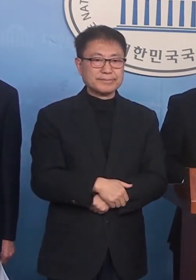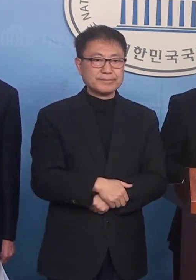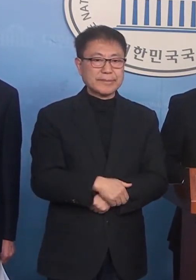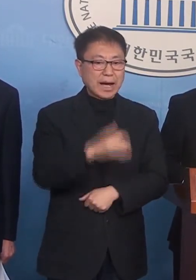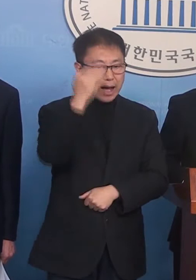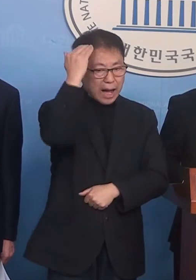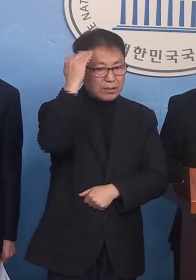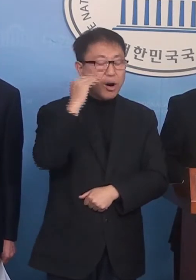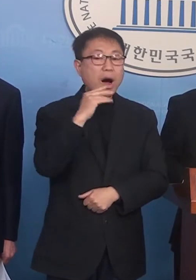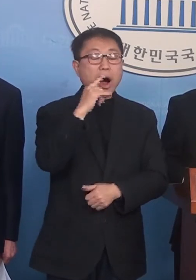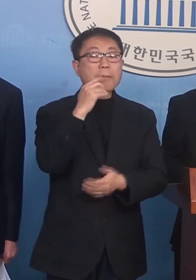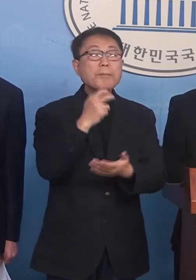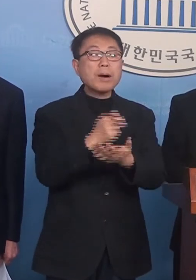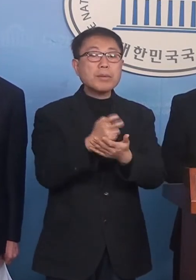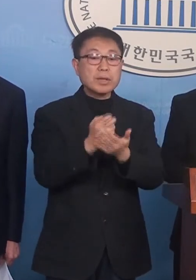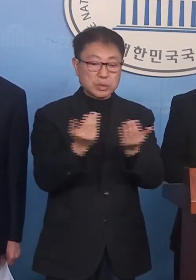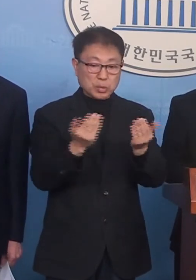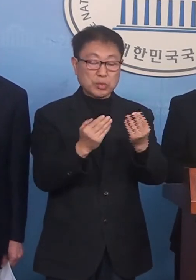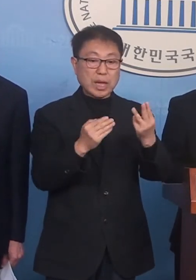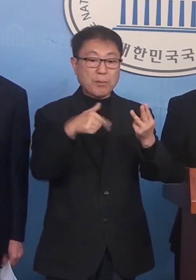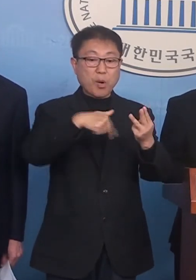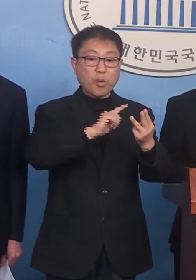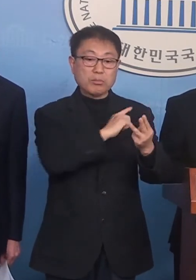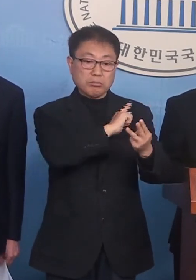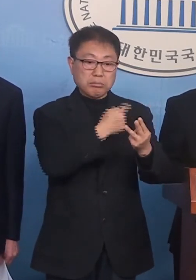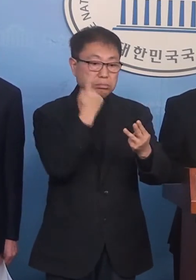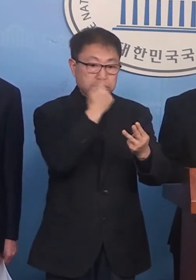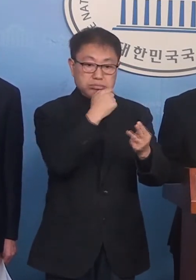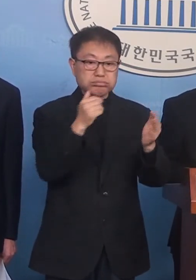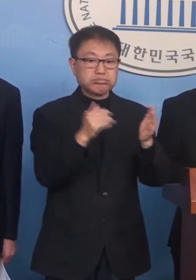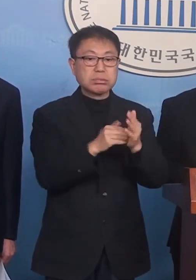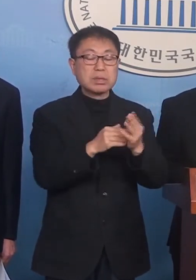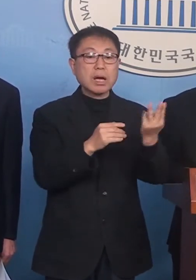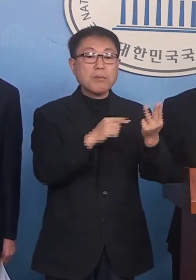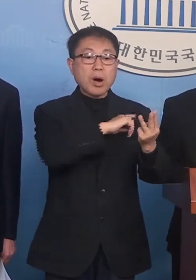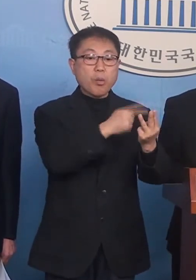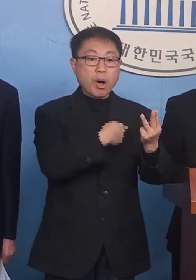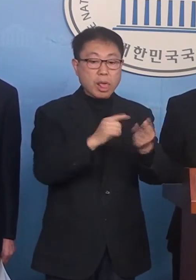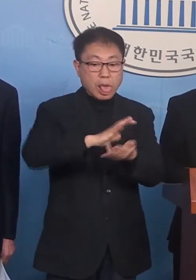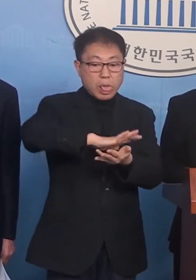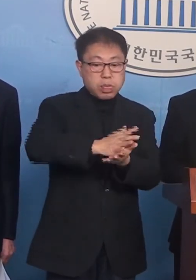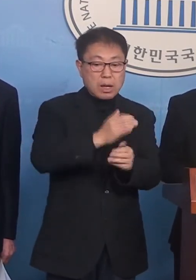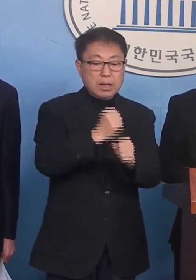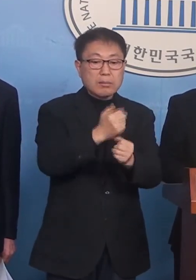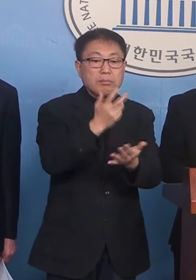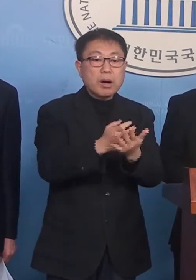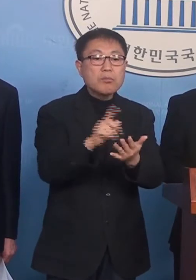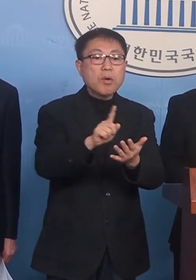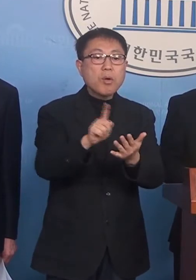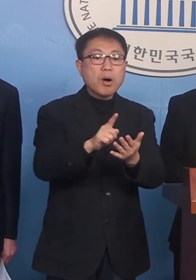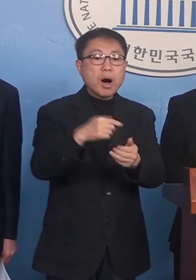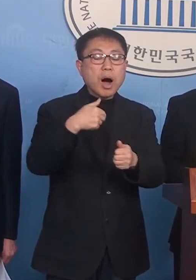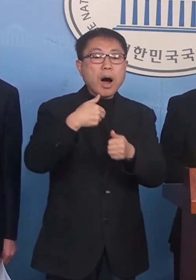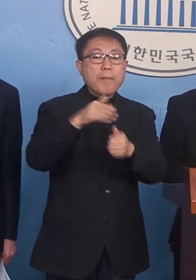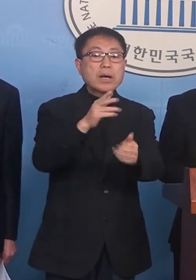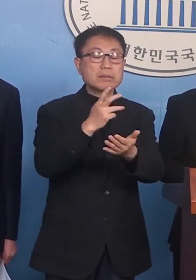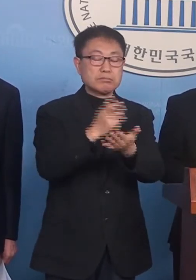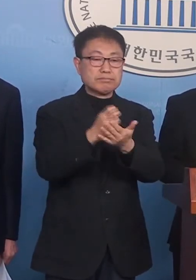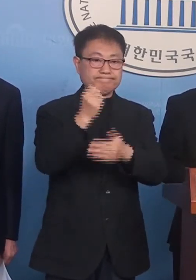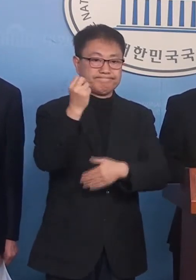우리나라 헌법은 노동상권을 보장하고 있습니다. 이 노동상권을 무력화하는 법이 바로 파견법과